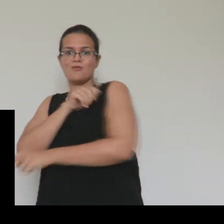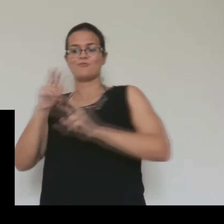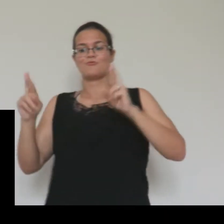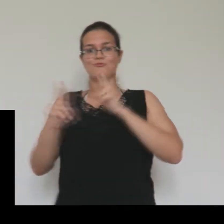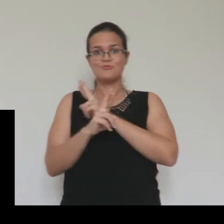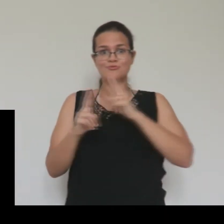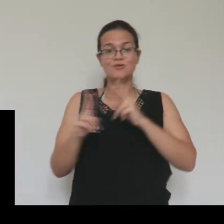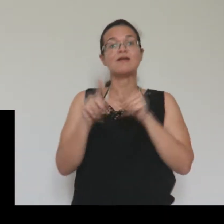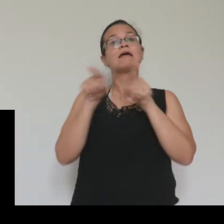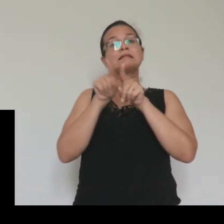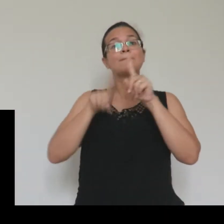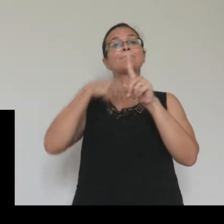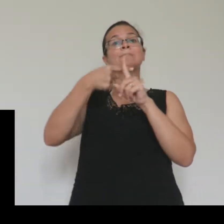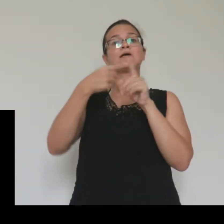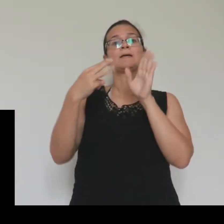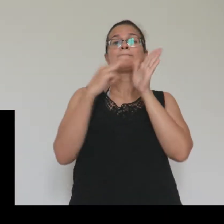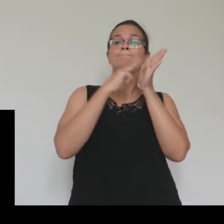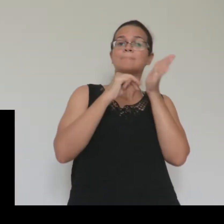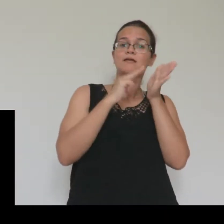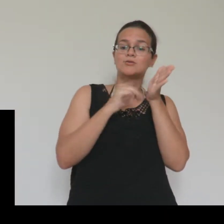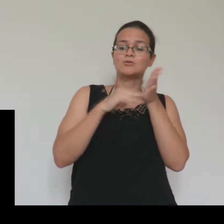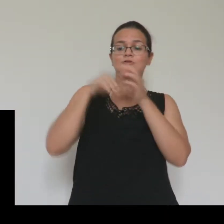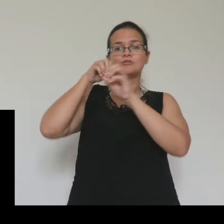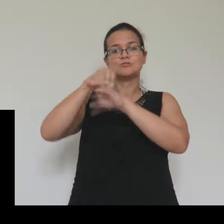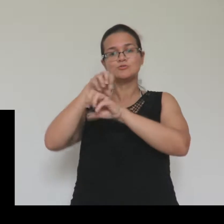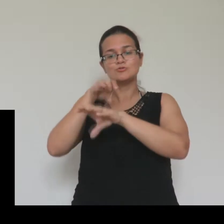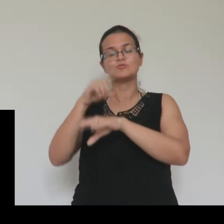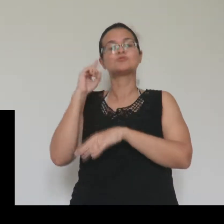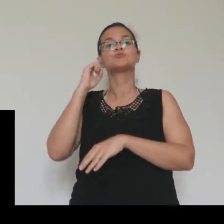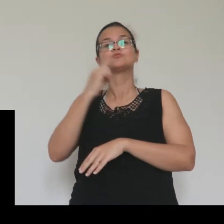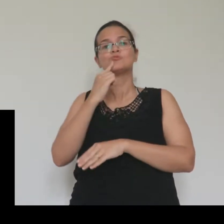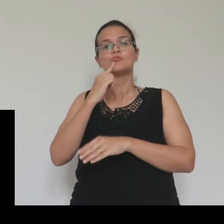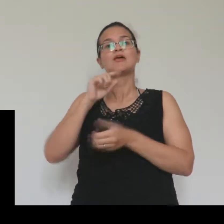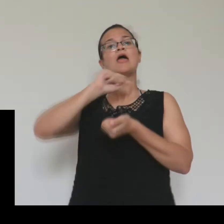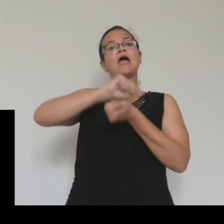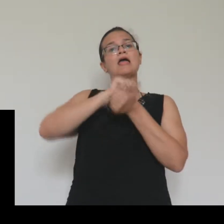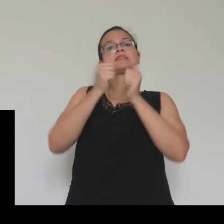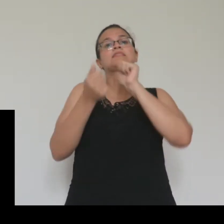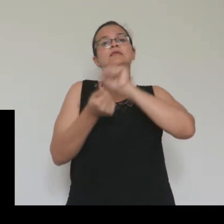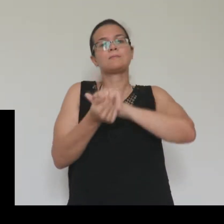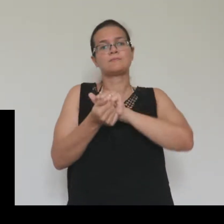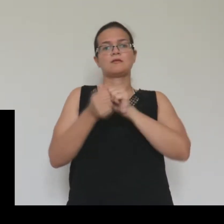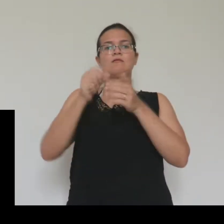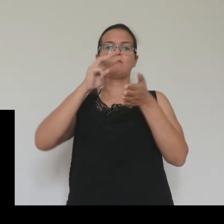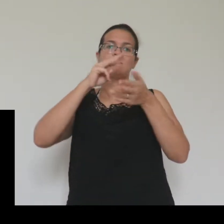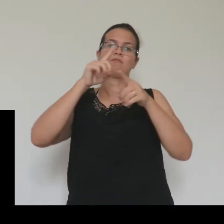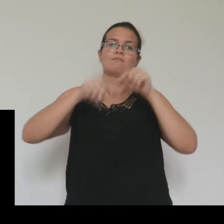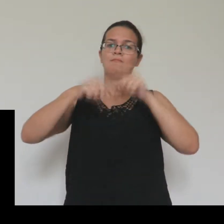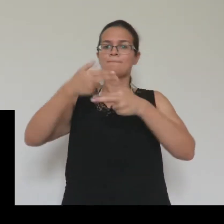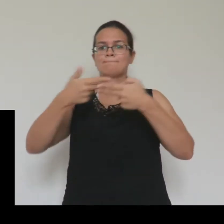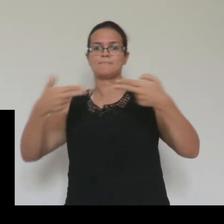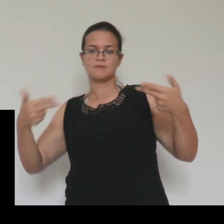de metodologias para a educação de surdos e adaptação desses materiais.